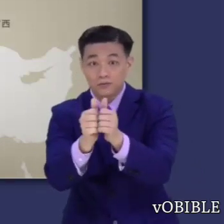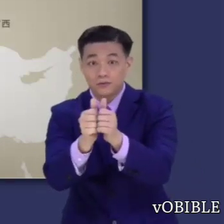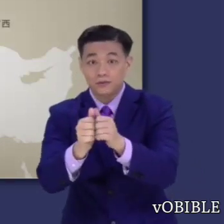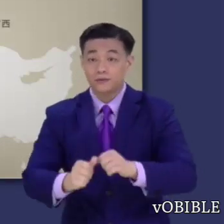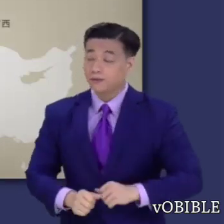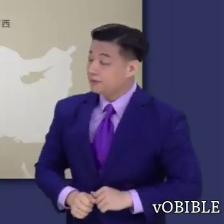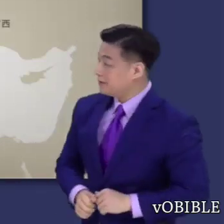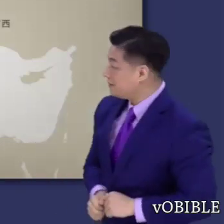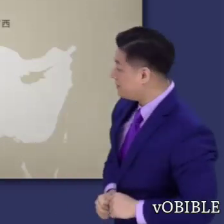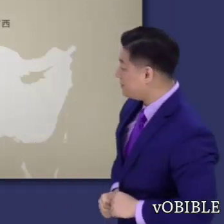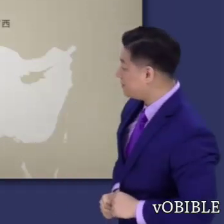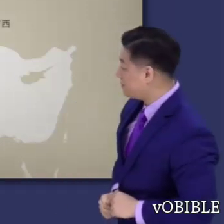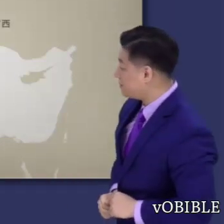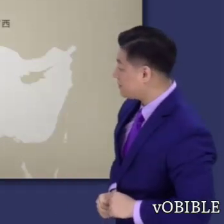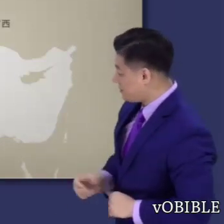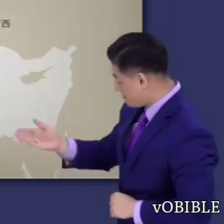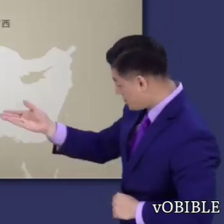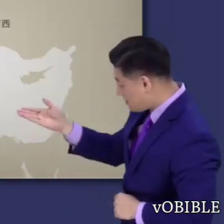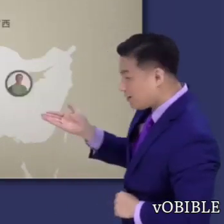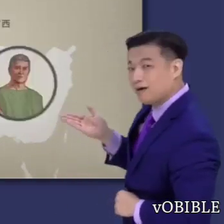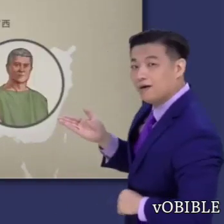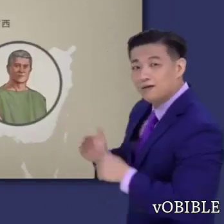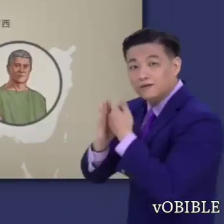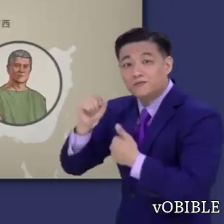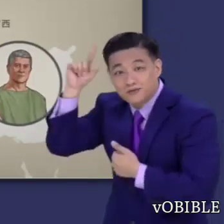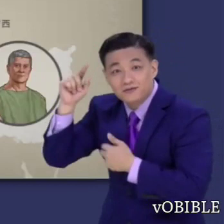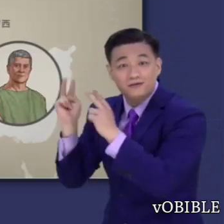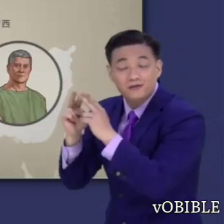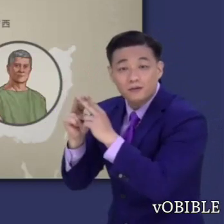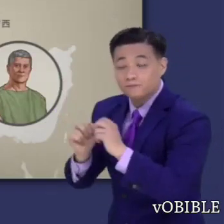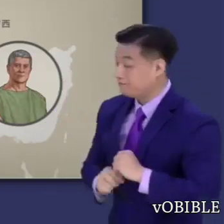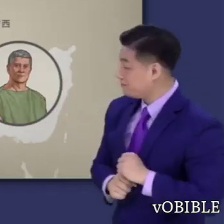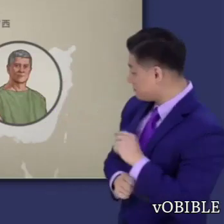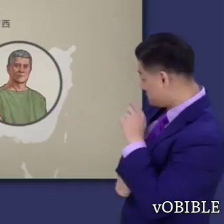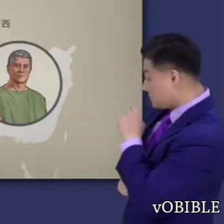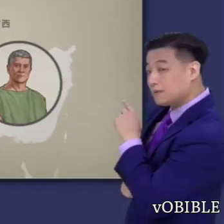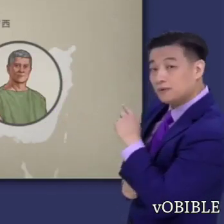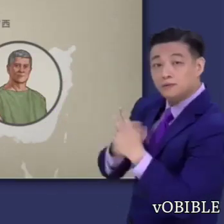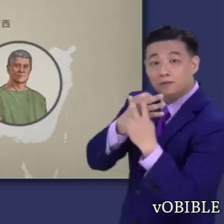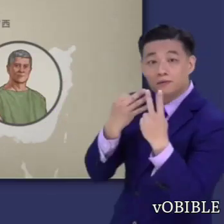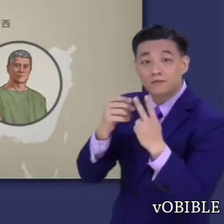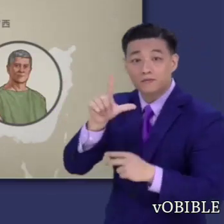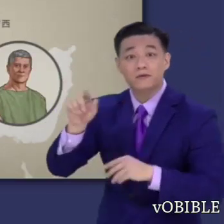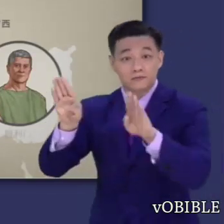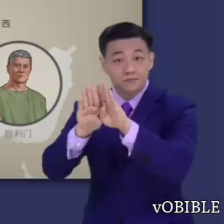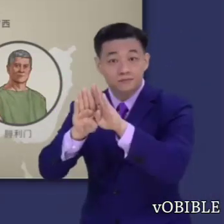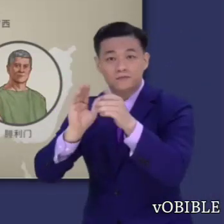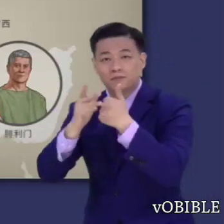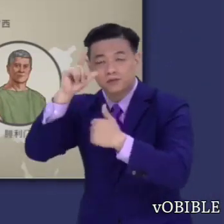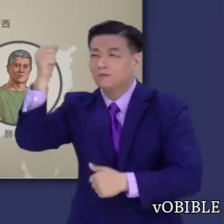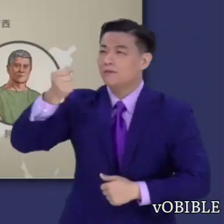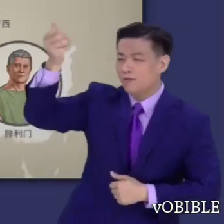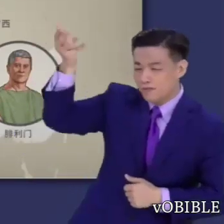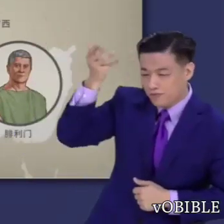下成立的。不过保罗认识那里的一些基督徒，例如亚非亚、亚基布和腓